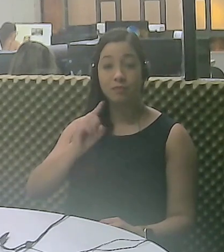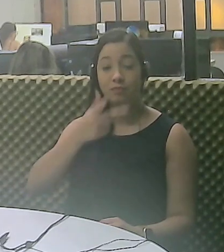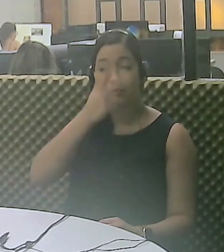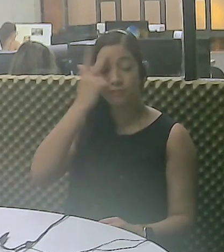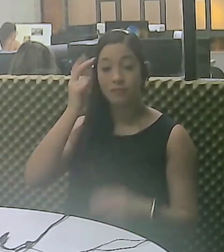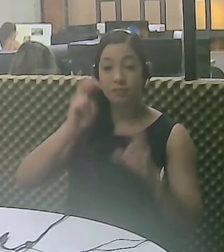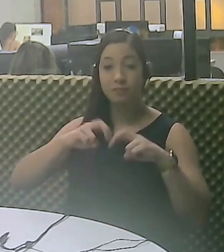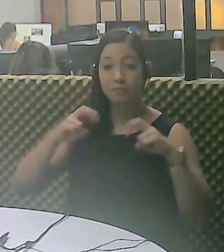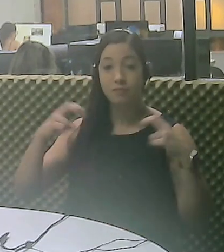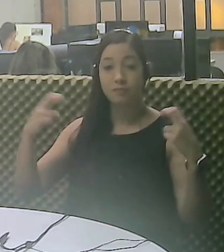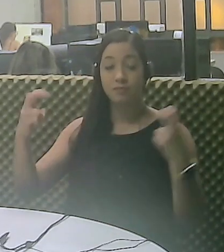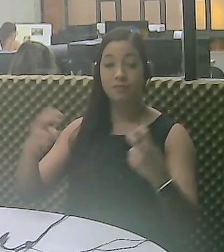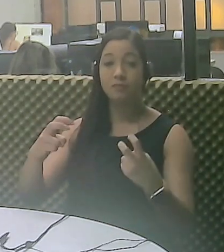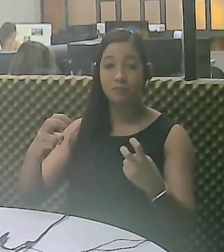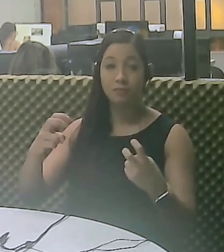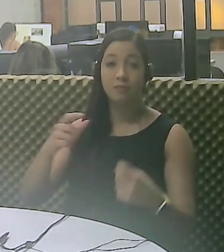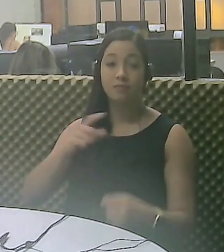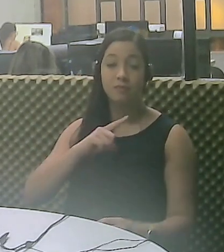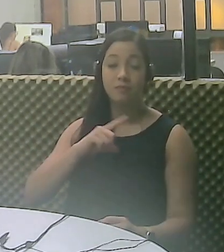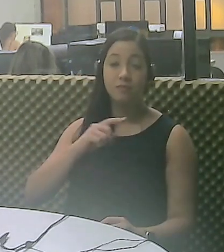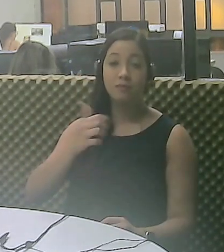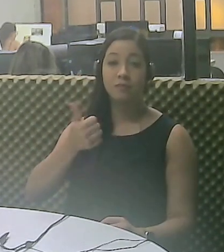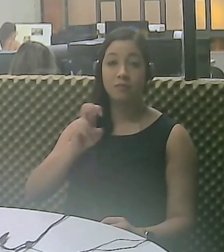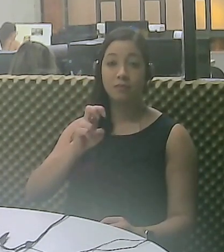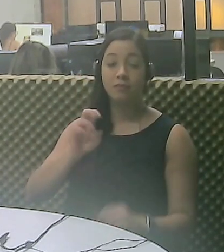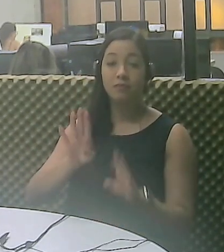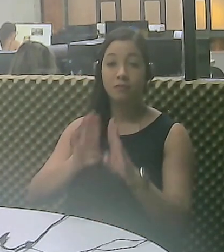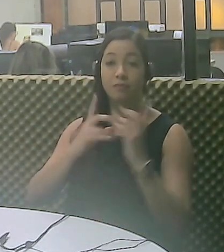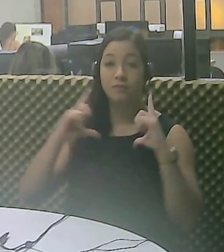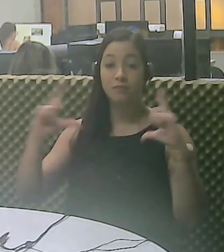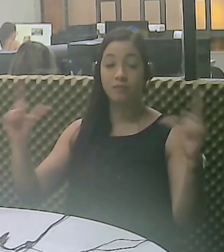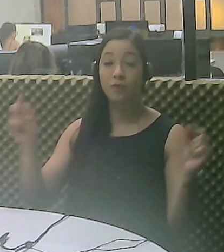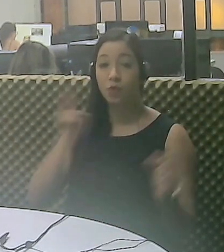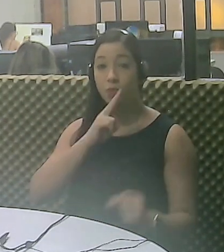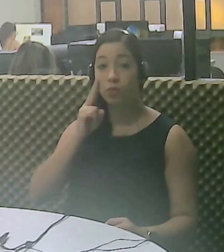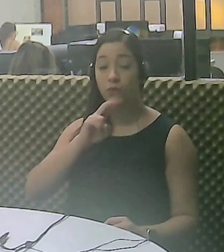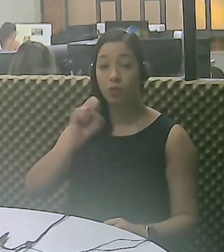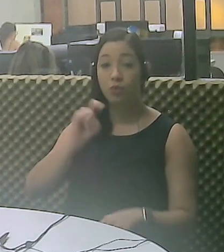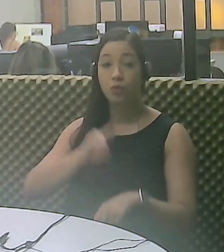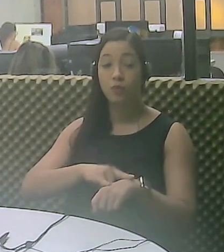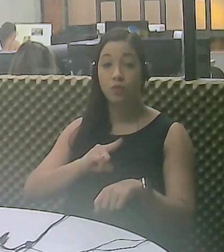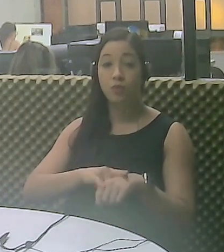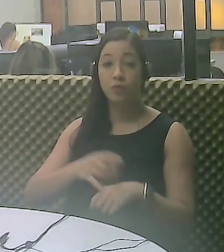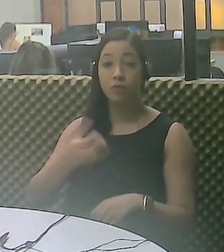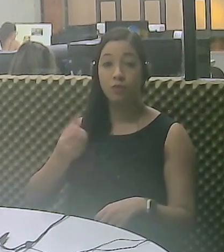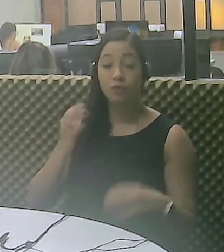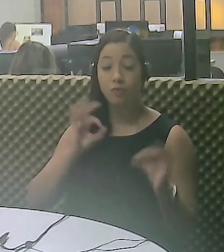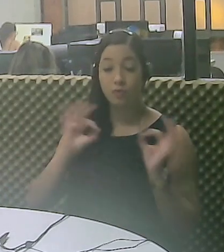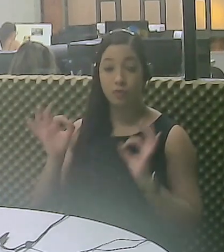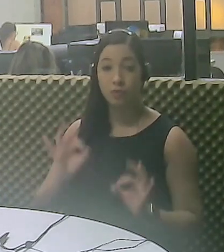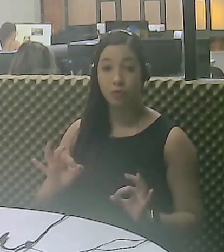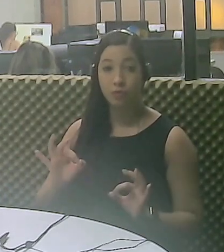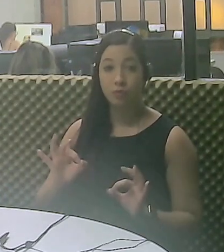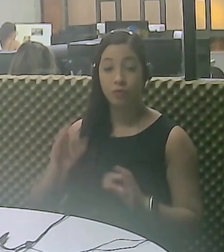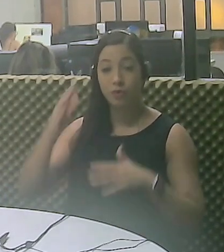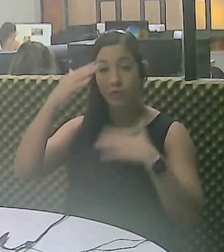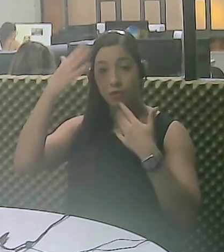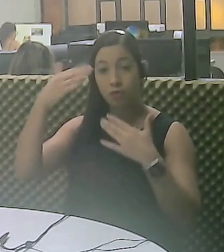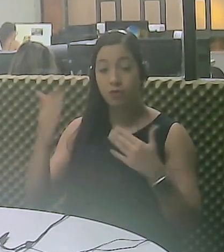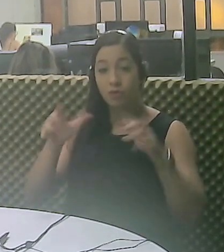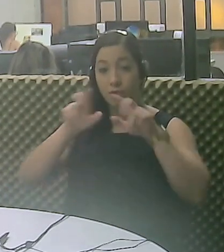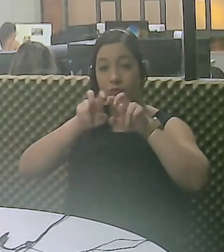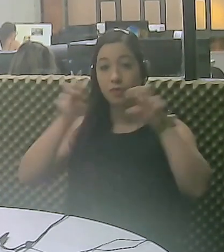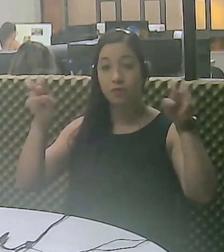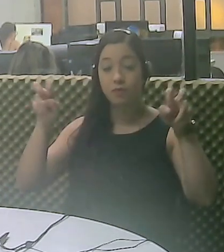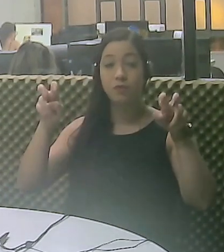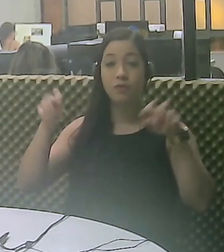pessoas nas arquibancadas. Tem 15 saídas de emergências, 8 banheiros, 6 vestiários, tribuna de honra, quadra